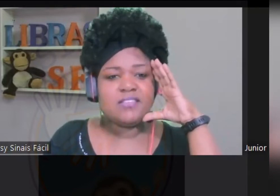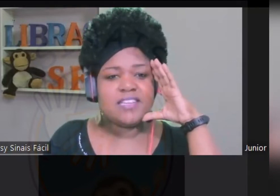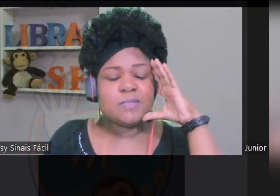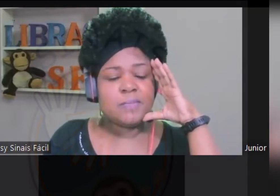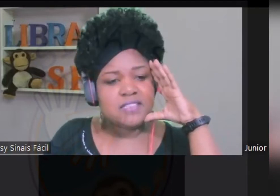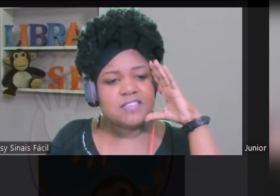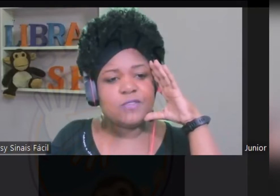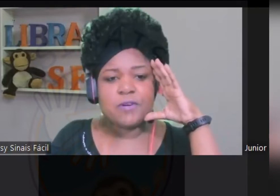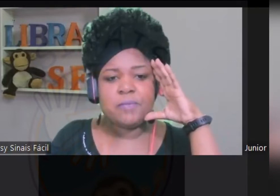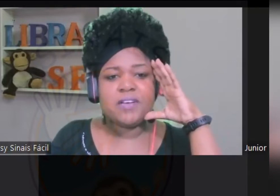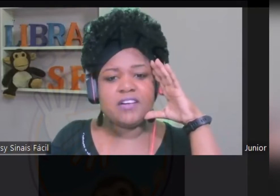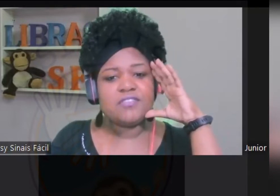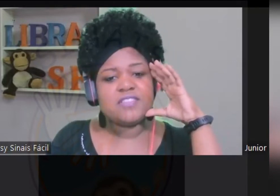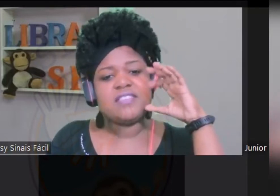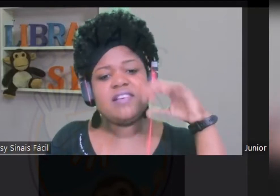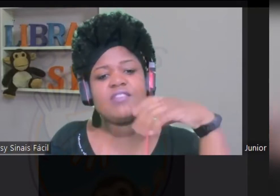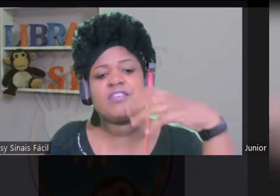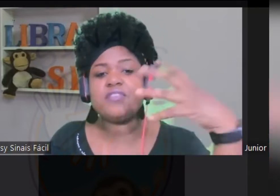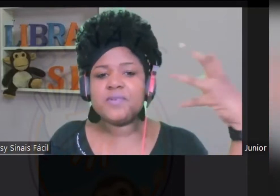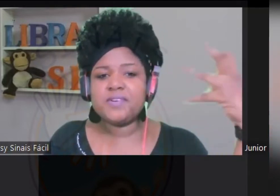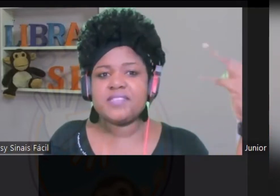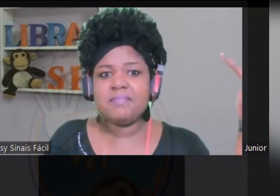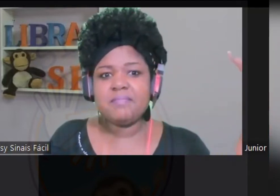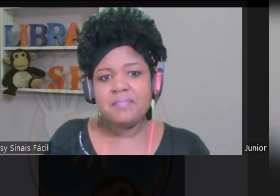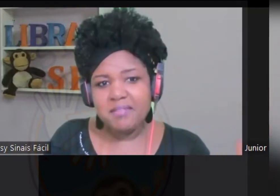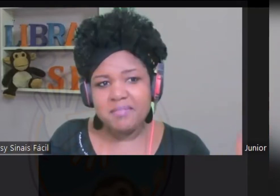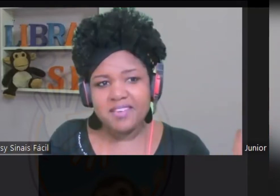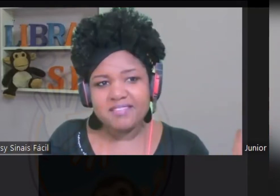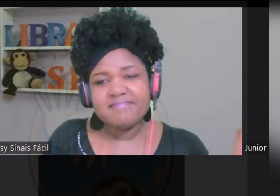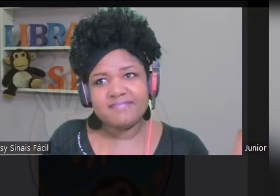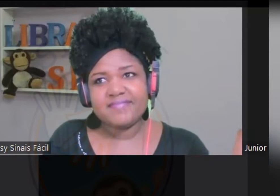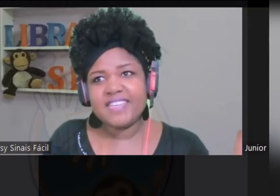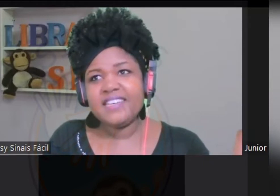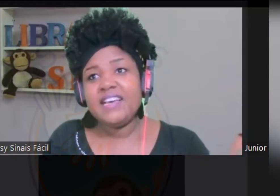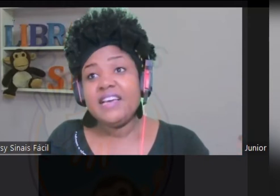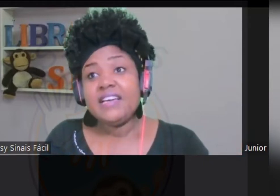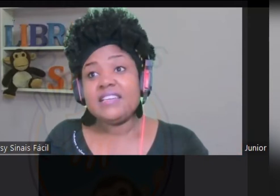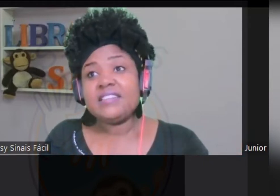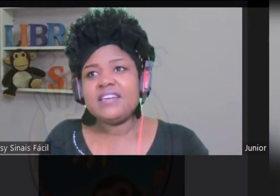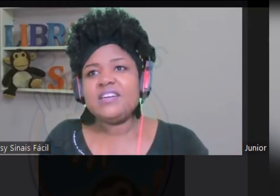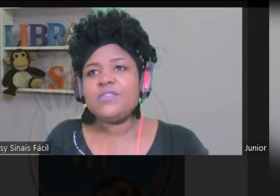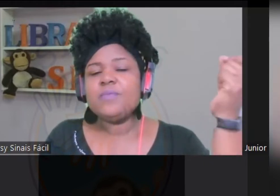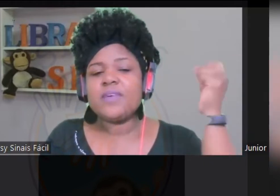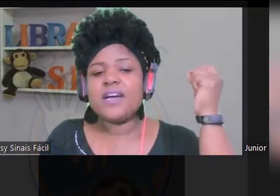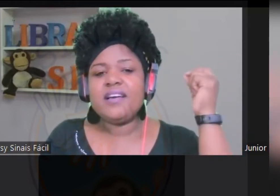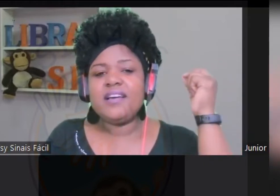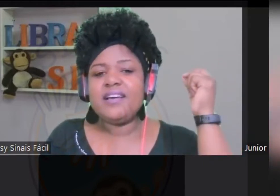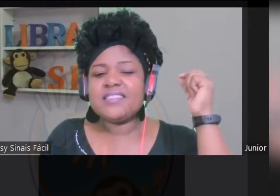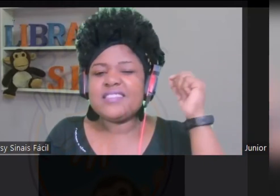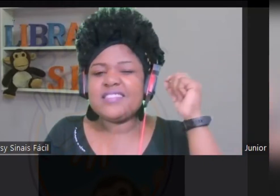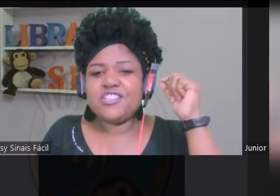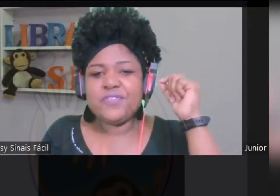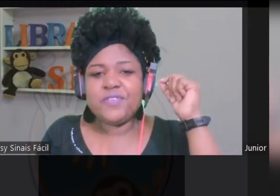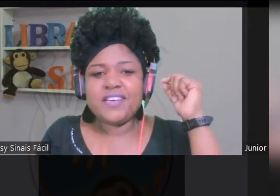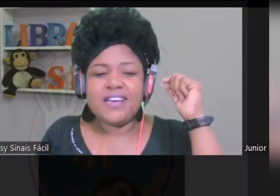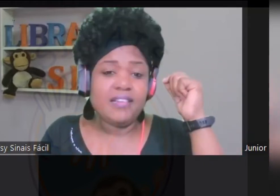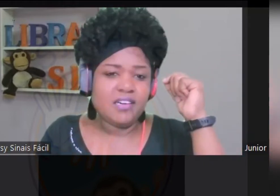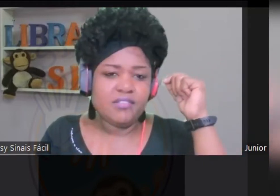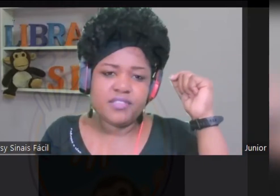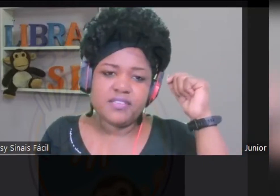da expressão corporal e facial, a famosa mímica, né? Então, às vezes a gente fica, não, eu tenho que